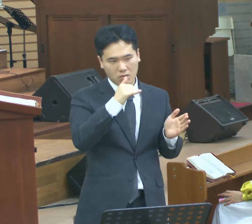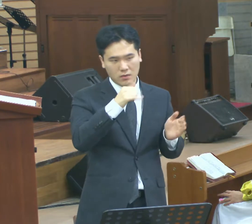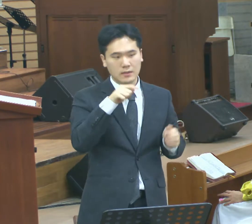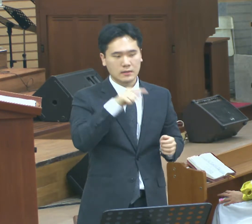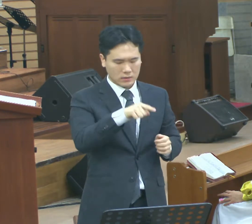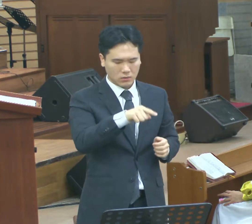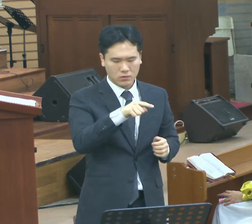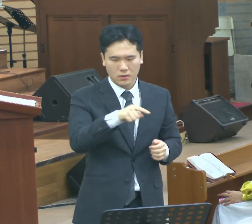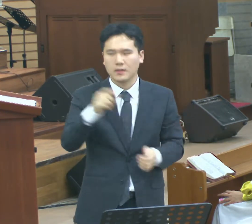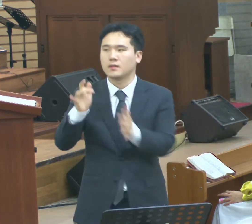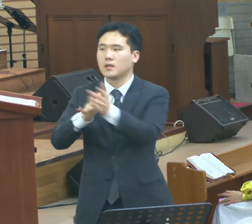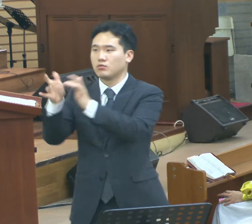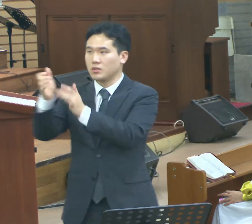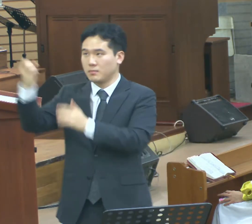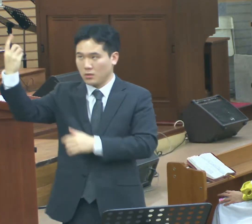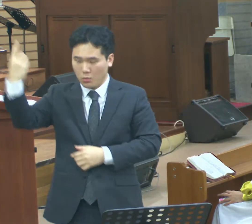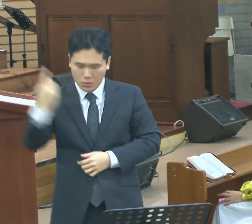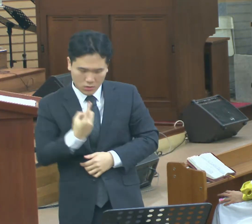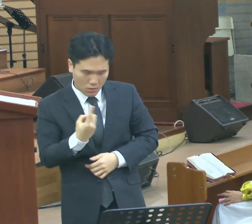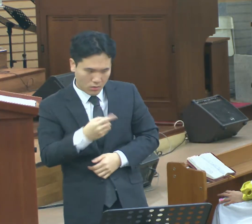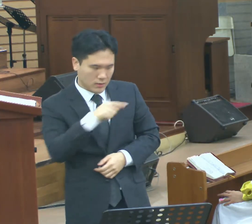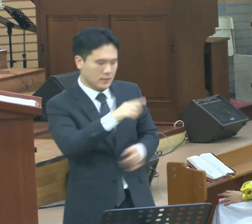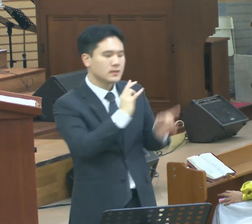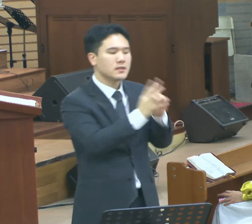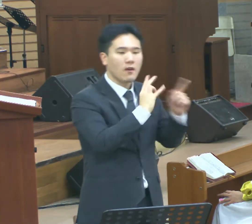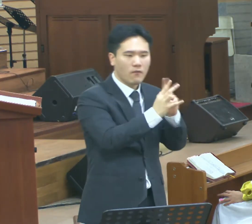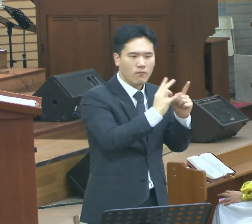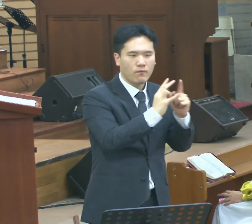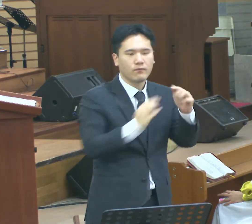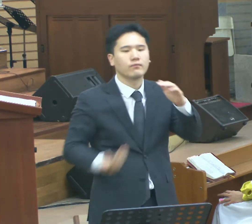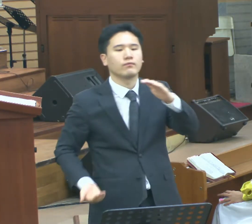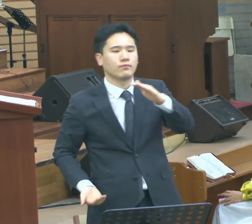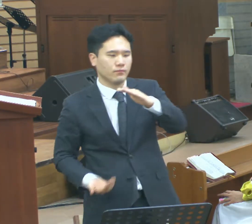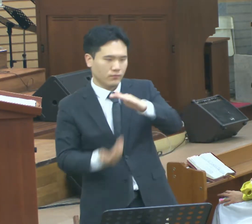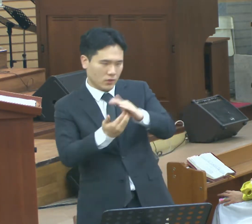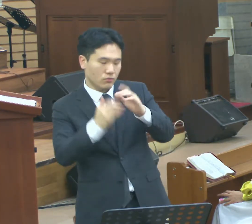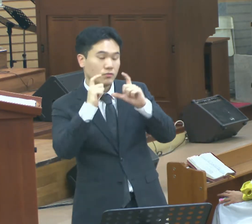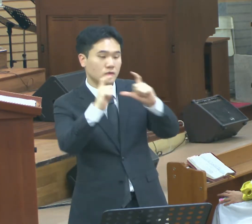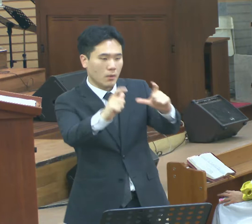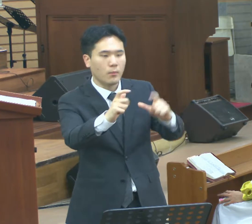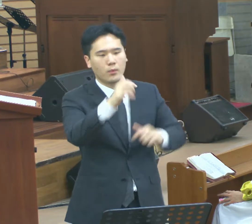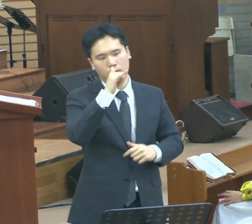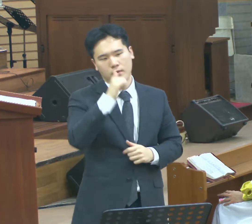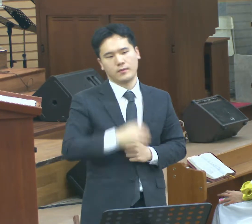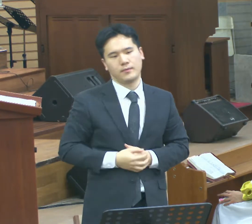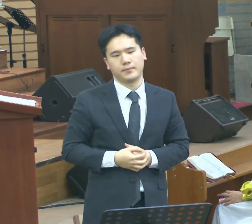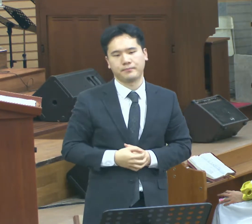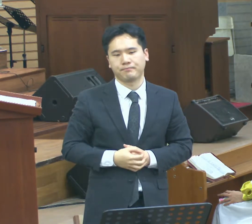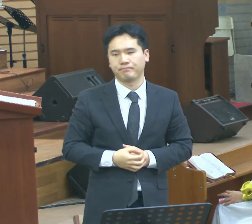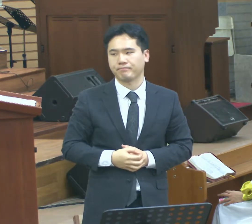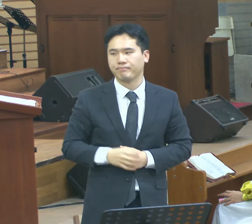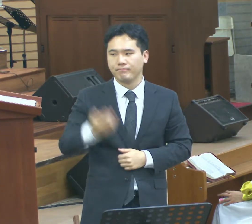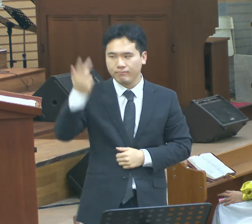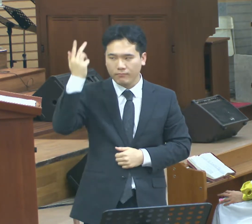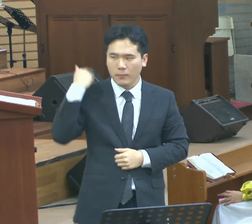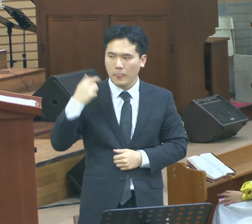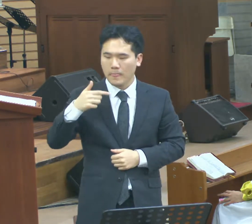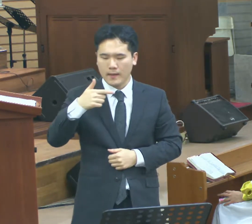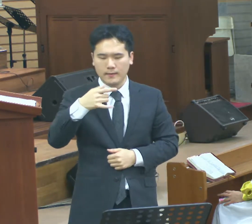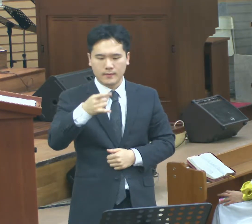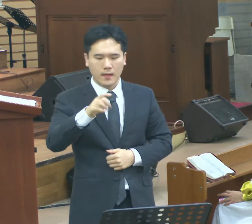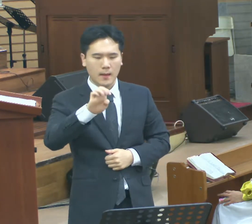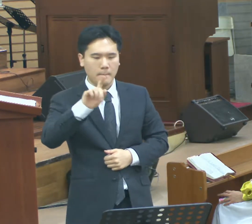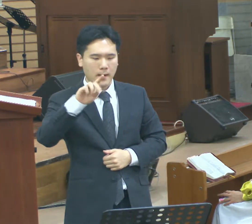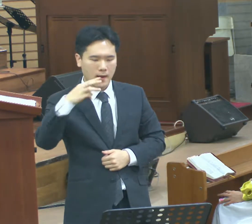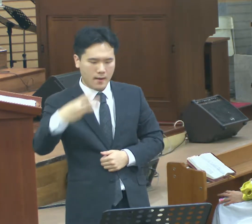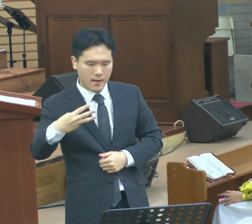이제는 이루시겠다고 선포하시는 것이죠. 지난 주일 네팔에 있는 툴룽족